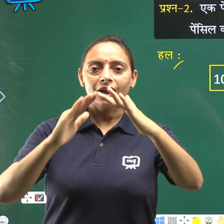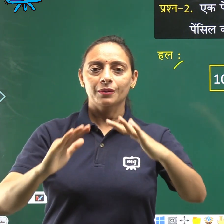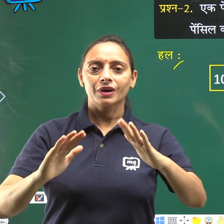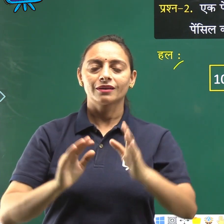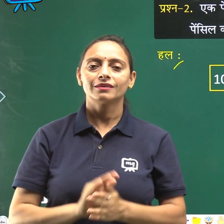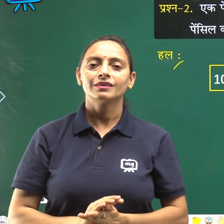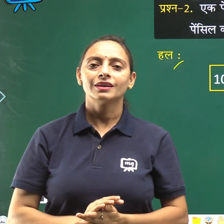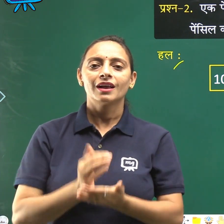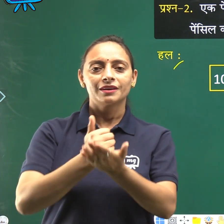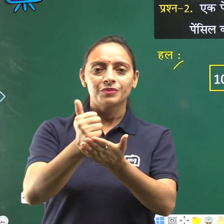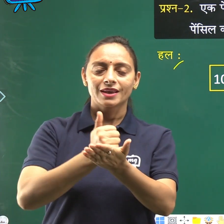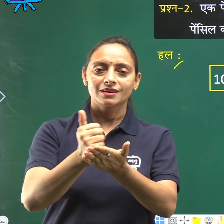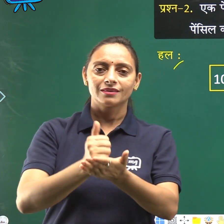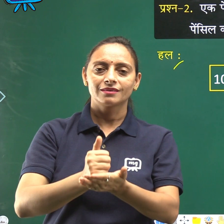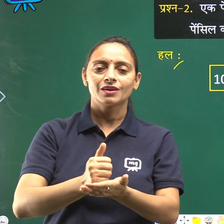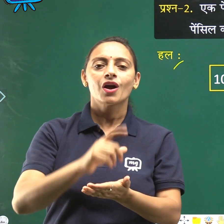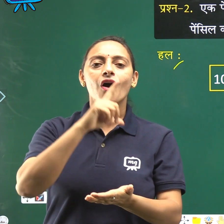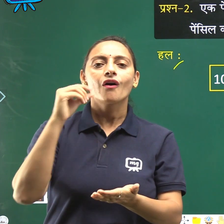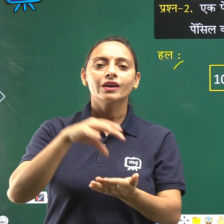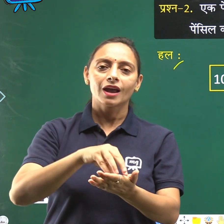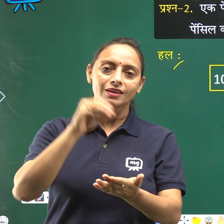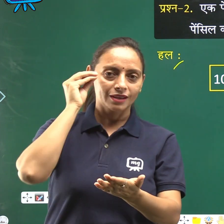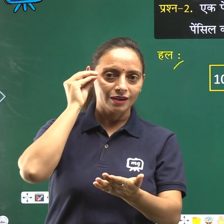पर अभ्यास करना है और याद